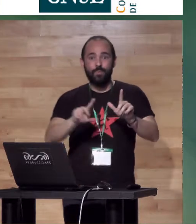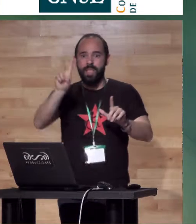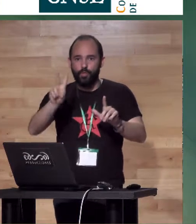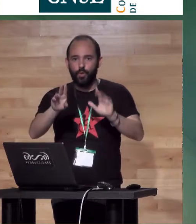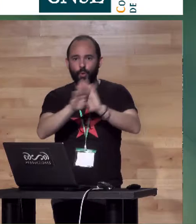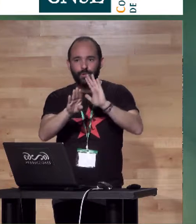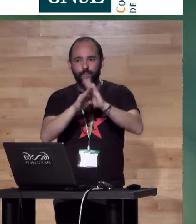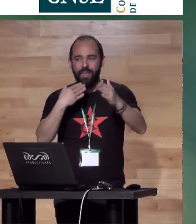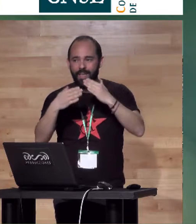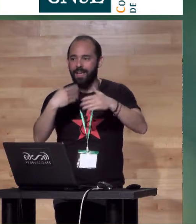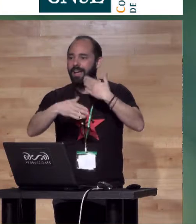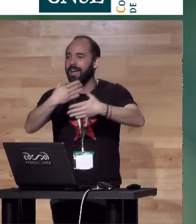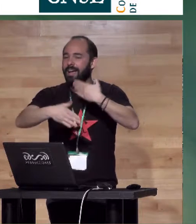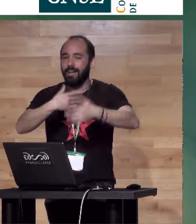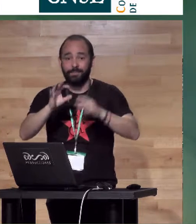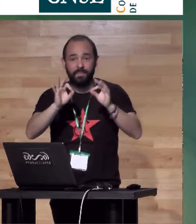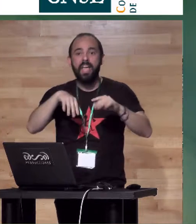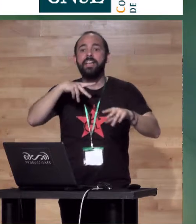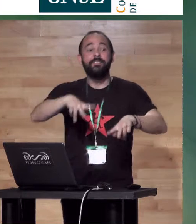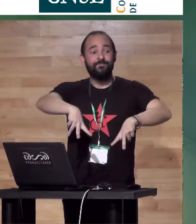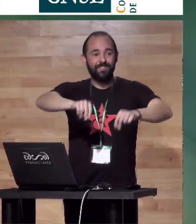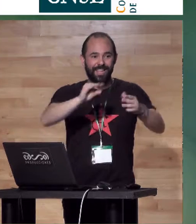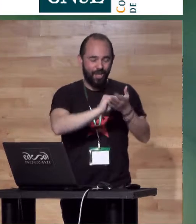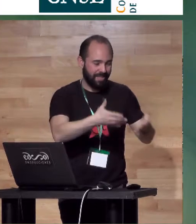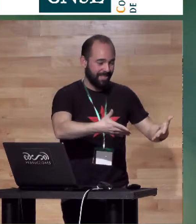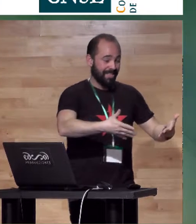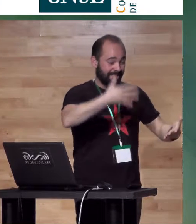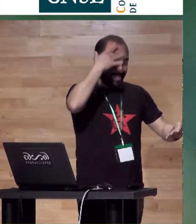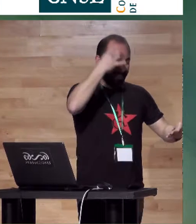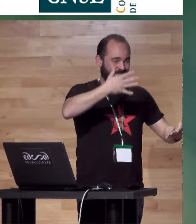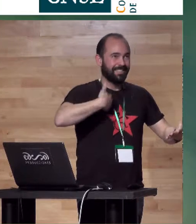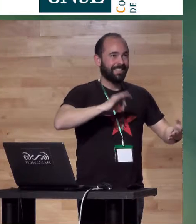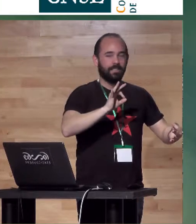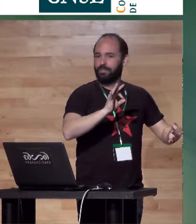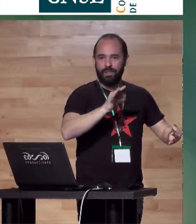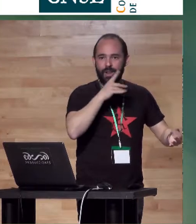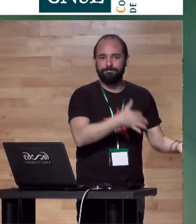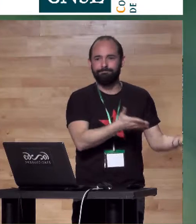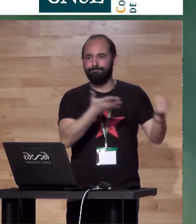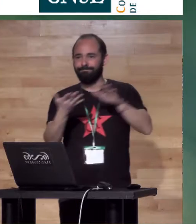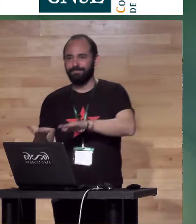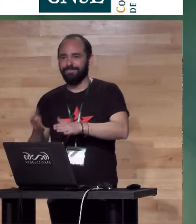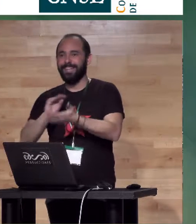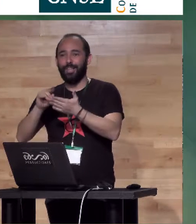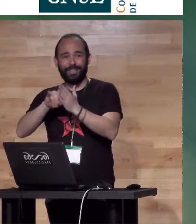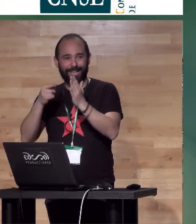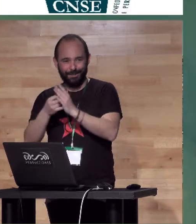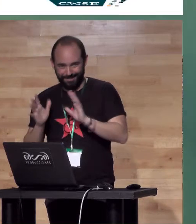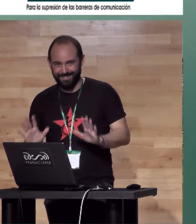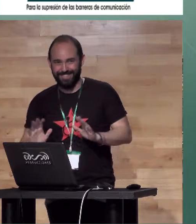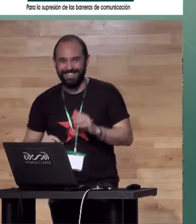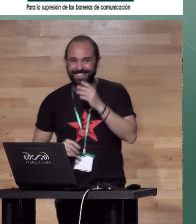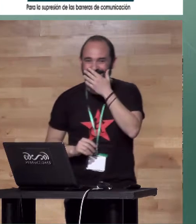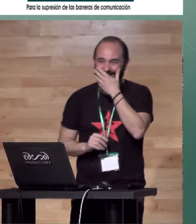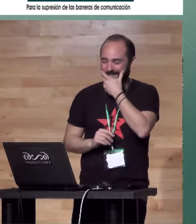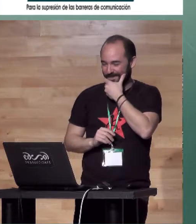escribe. Y continúa la secuencia 2 y así sucesivamente. Y cuando tú terminas el guión, ¿piensas que ya